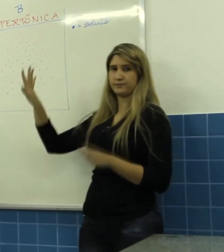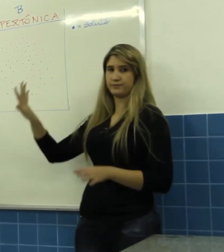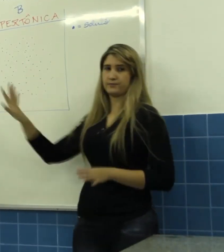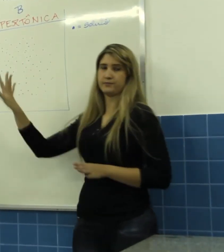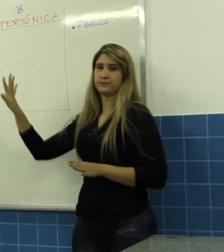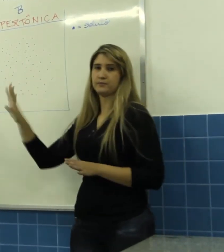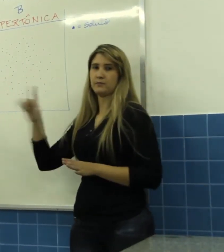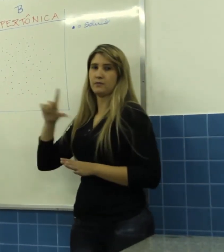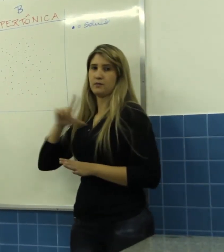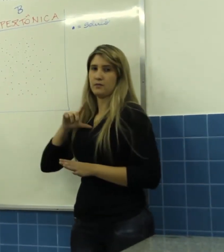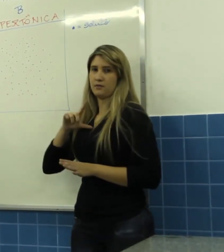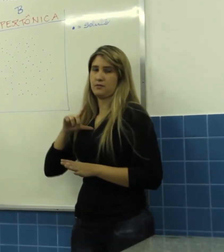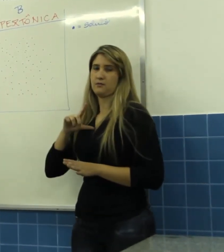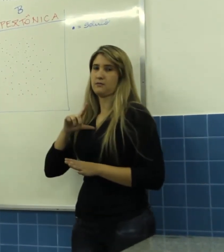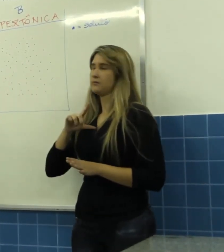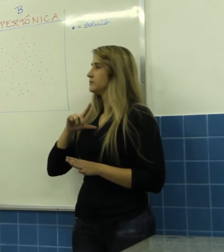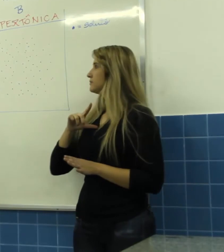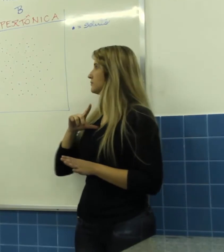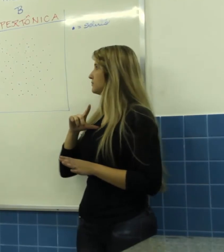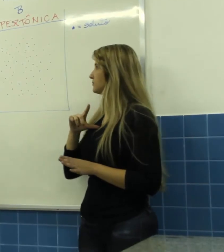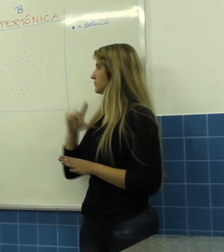da solução